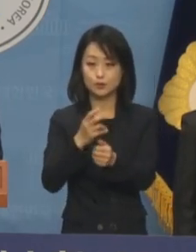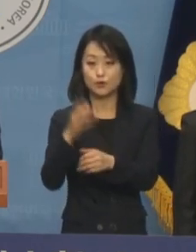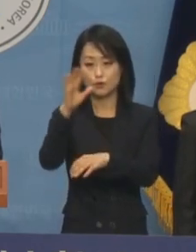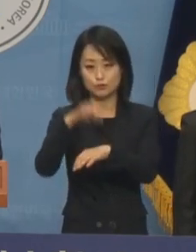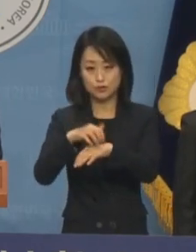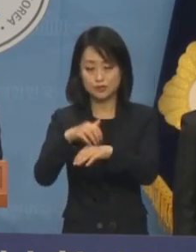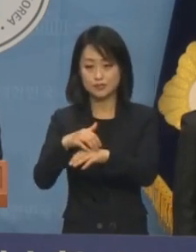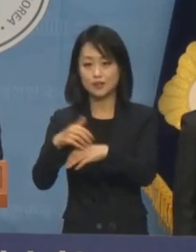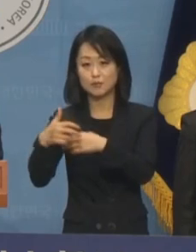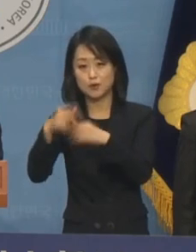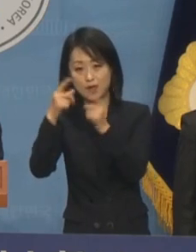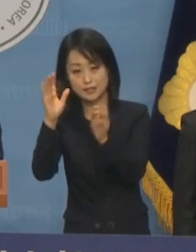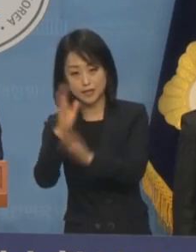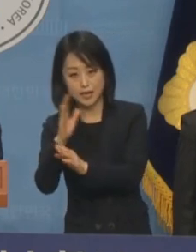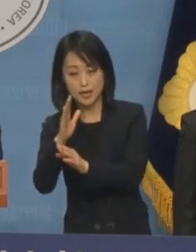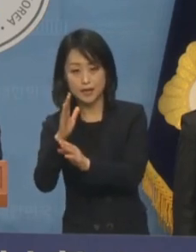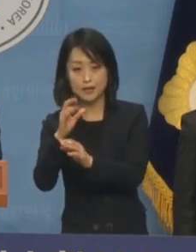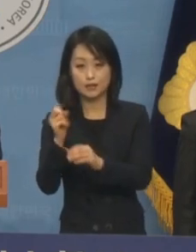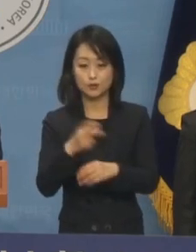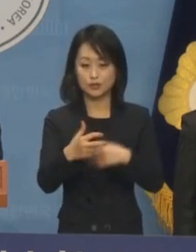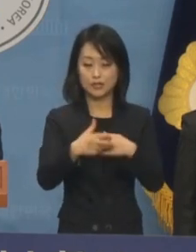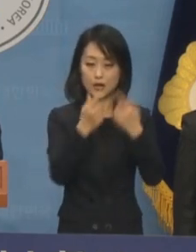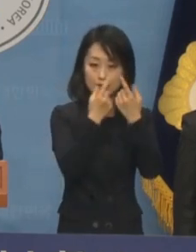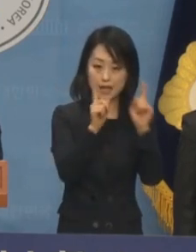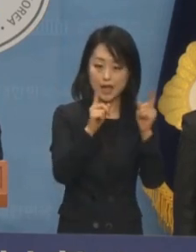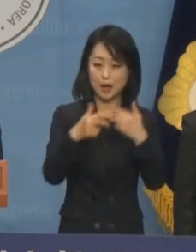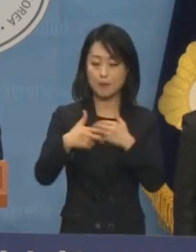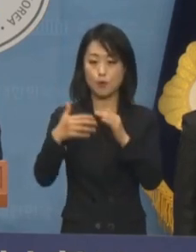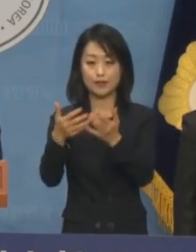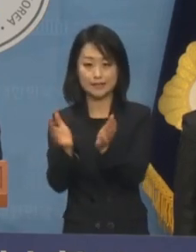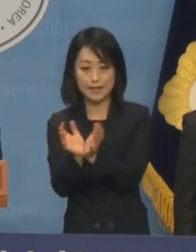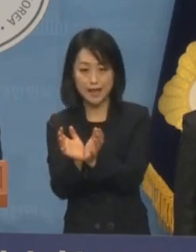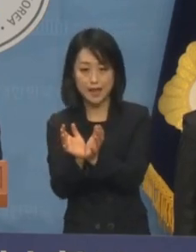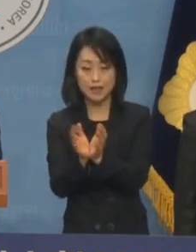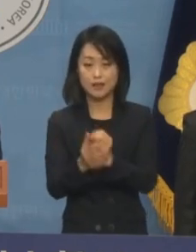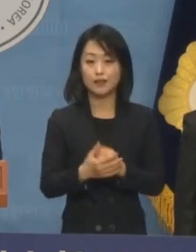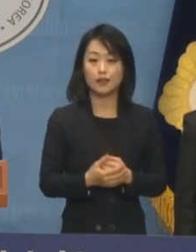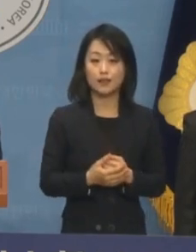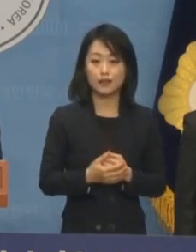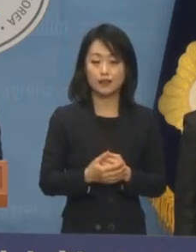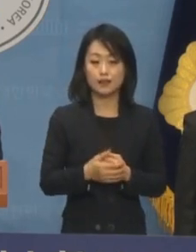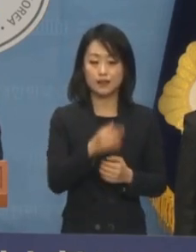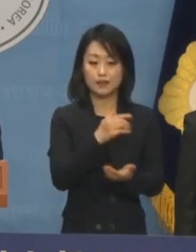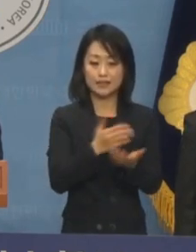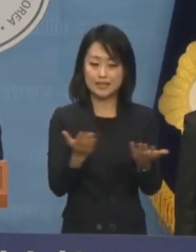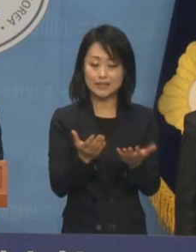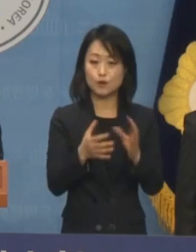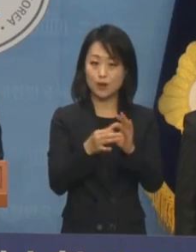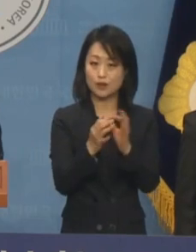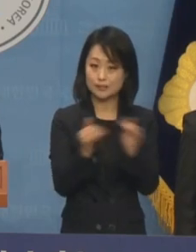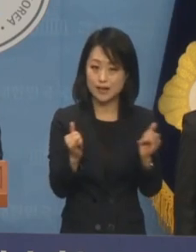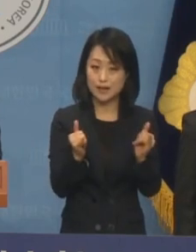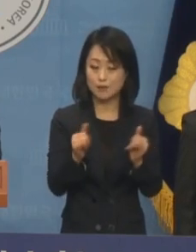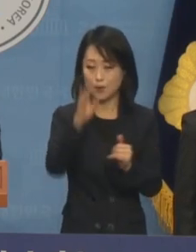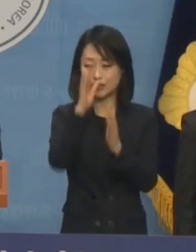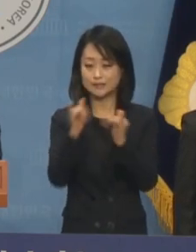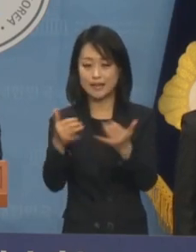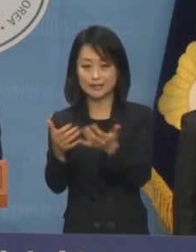의대생, 의과대학, 의사단체, 병원단체, 보건의료 여러 직능단체,